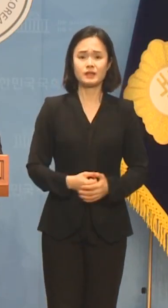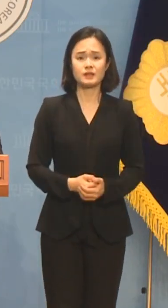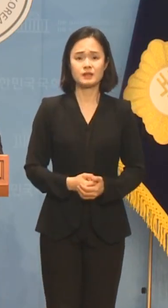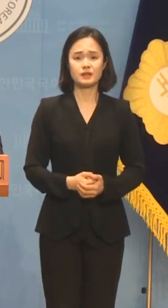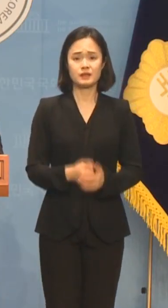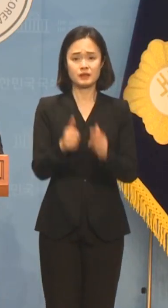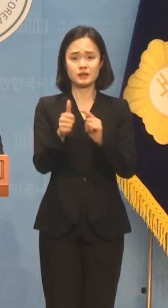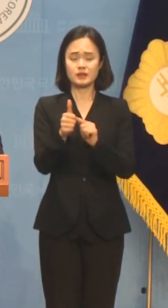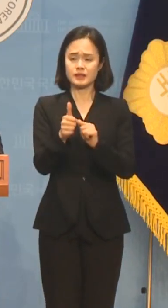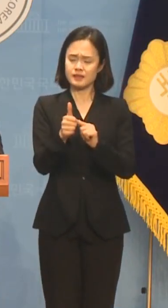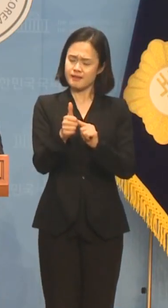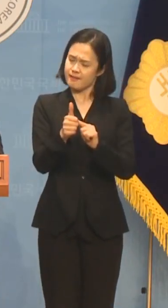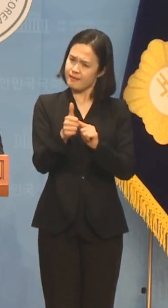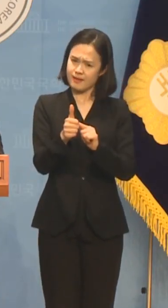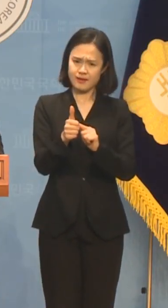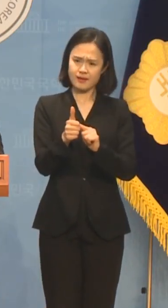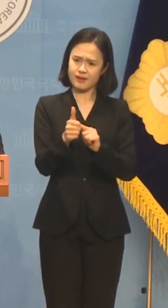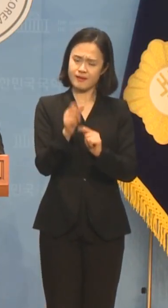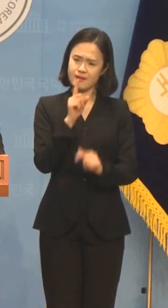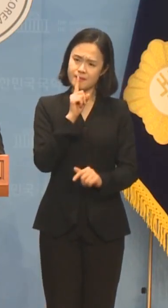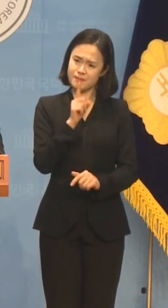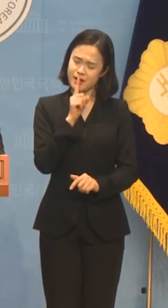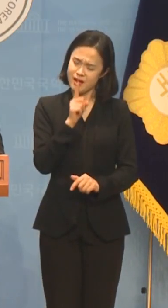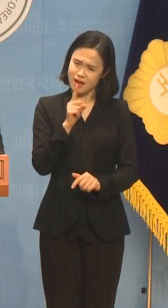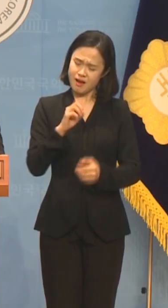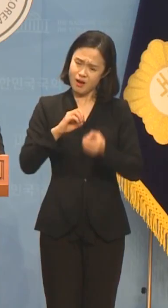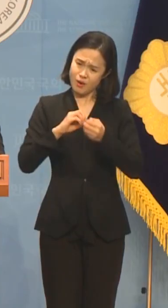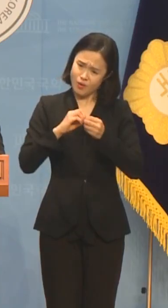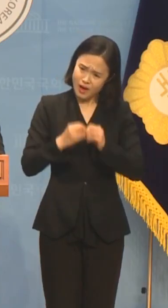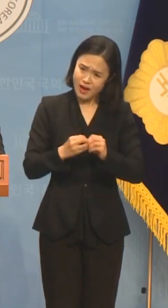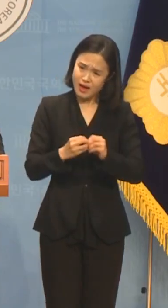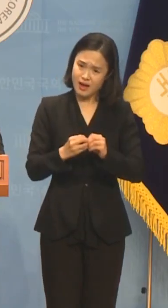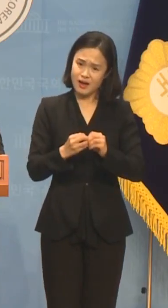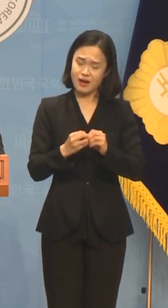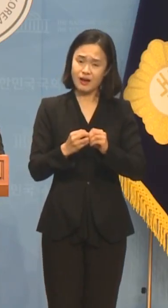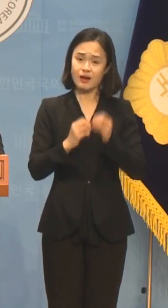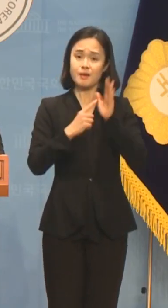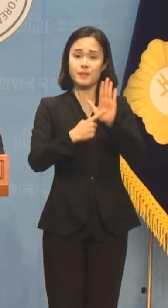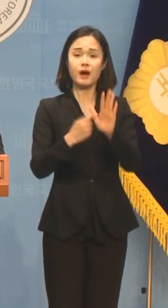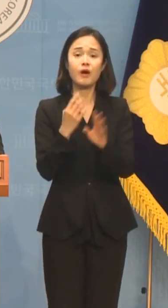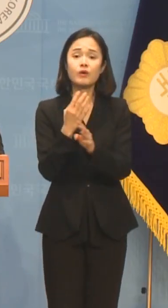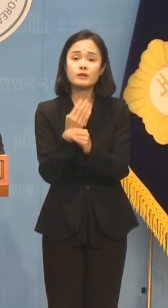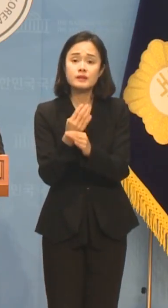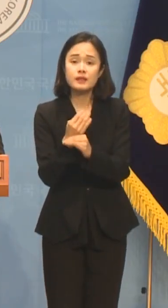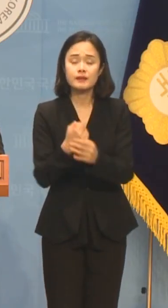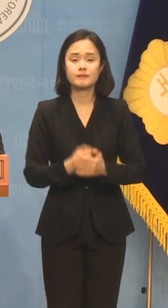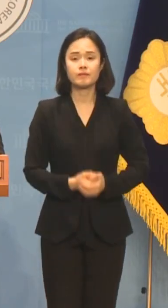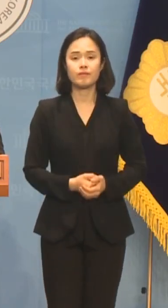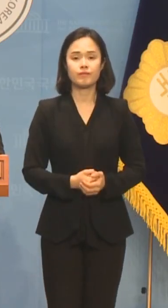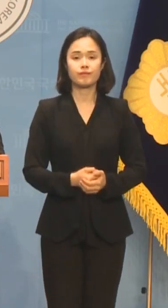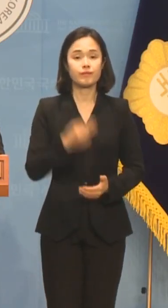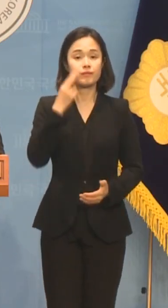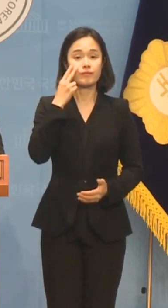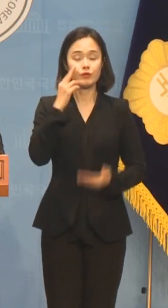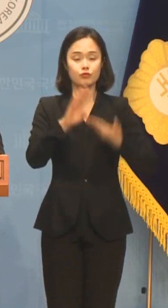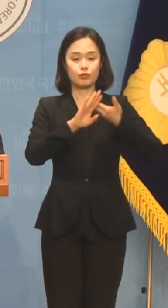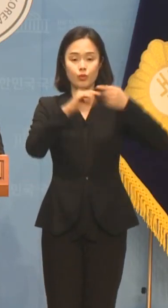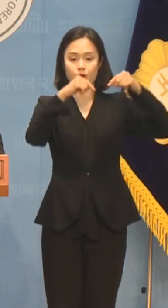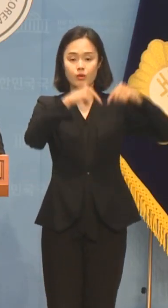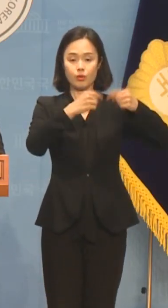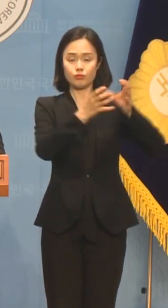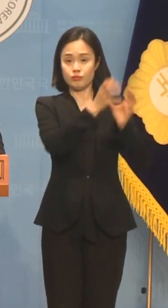조태열의 망언은 퇴임을 앞둔 토니 블링컨 미국 국무장관과 한미